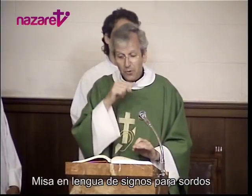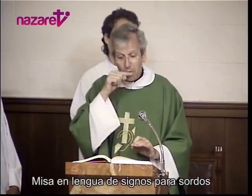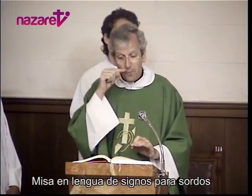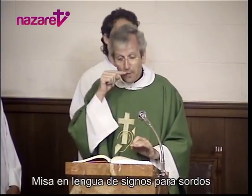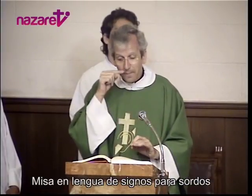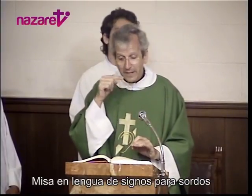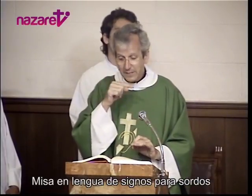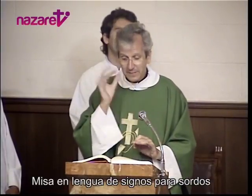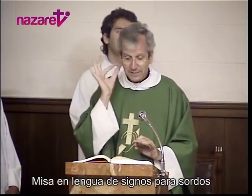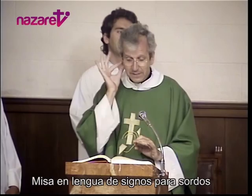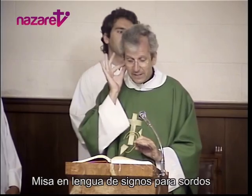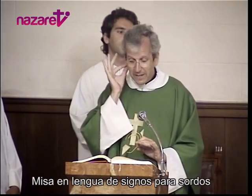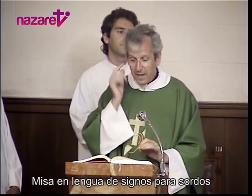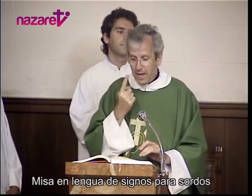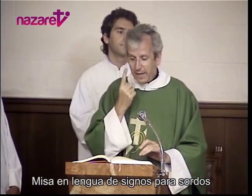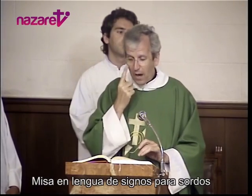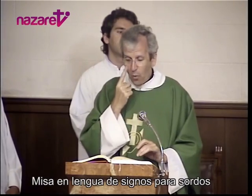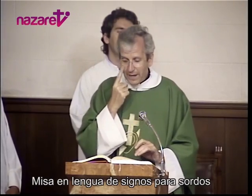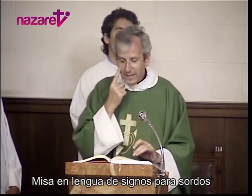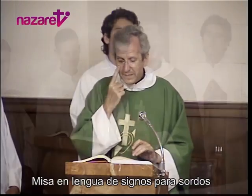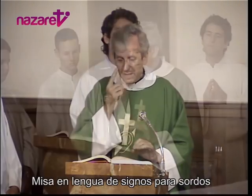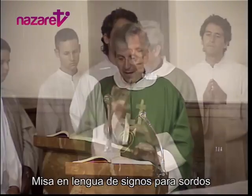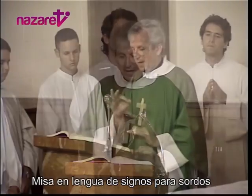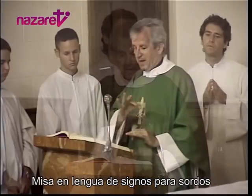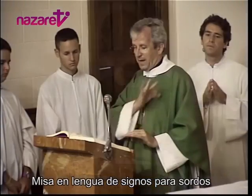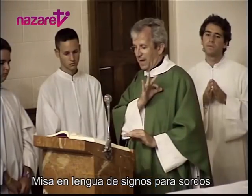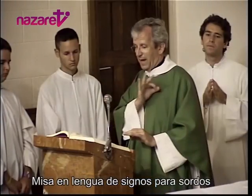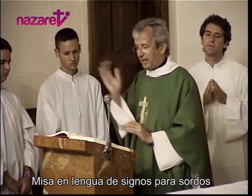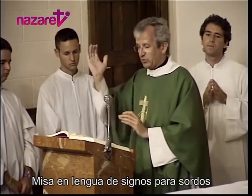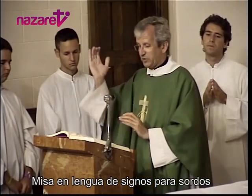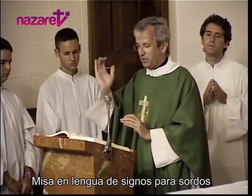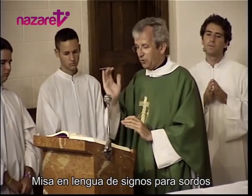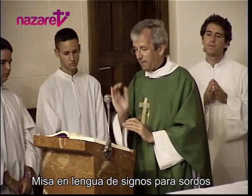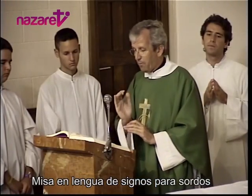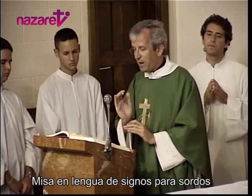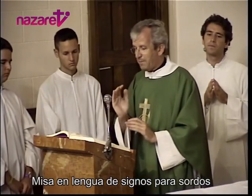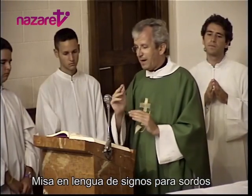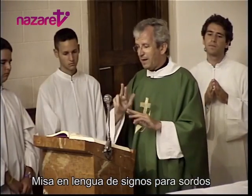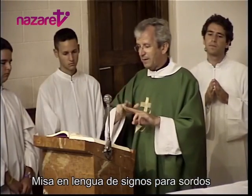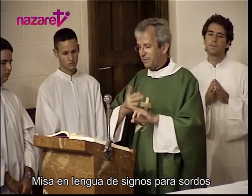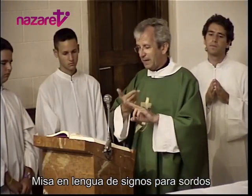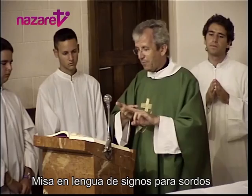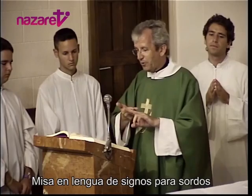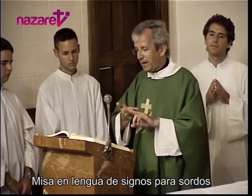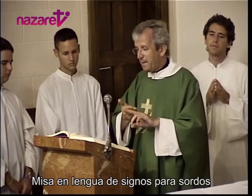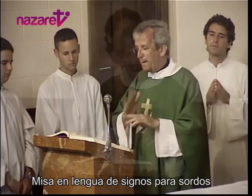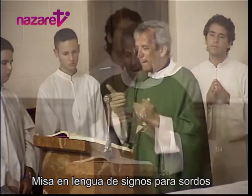como hombres que aguardan a que su Señor vuelva de la boda